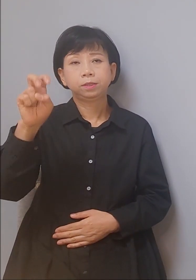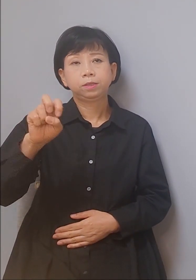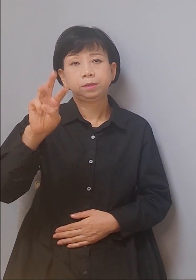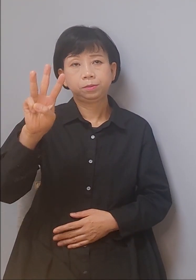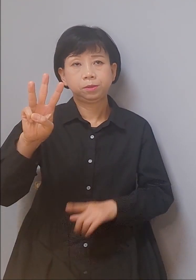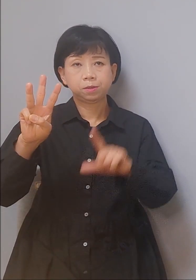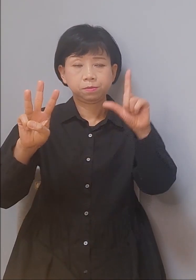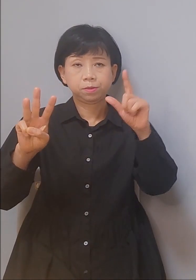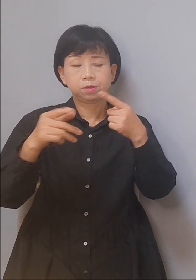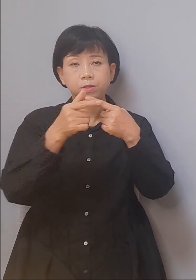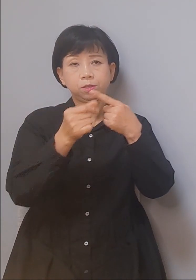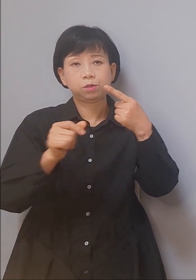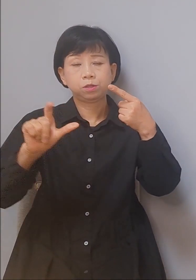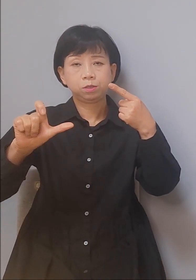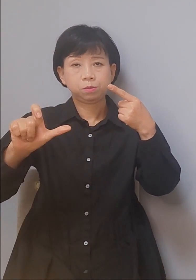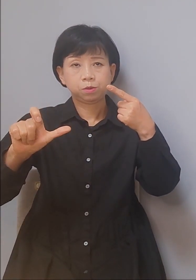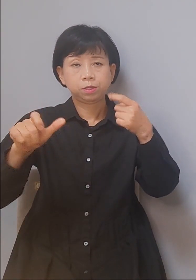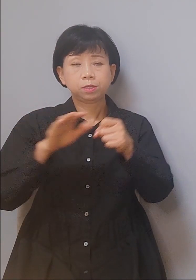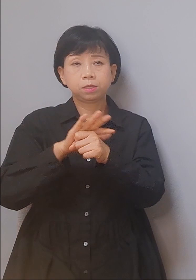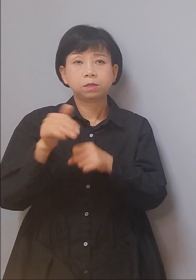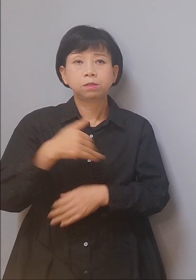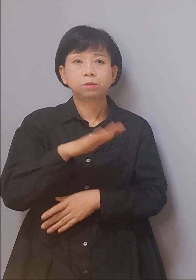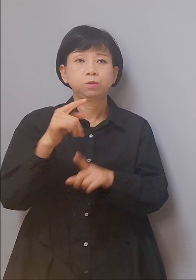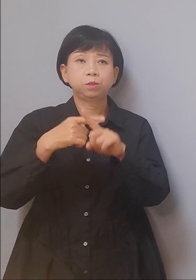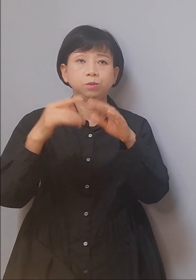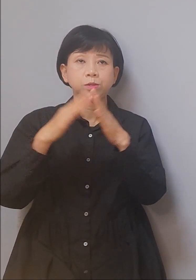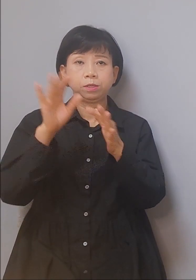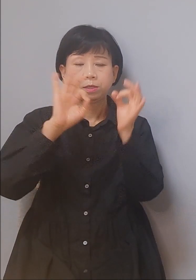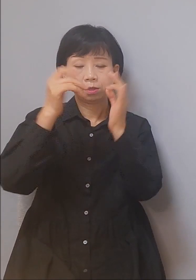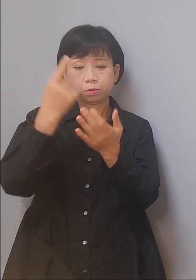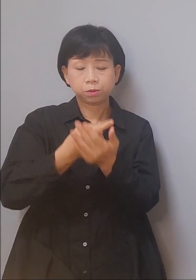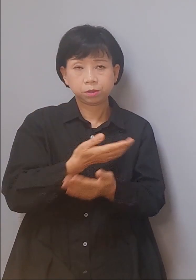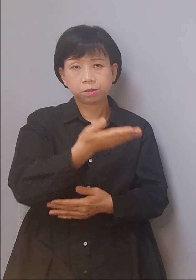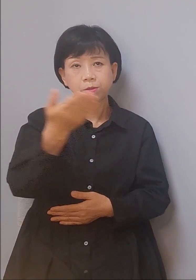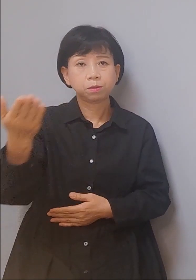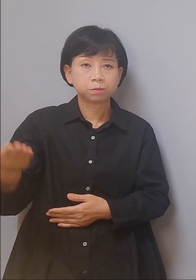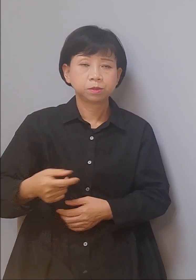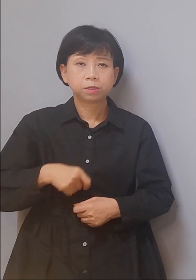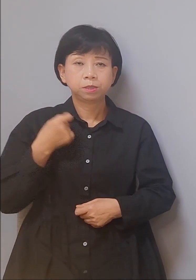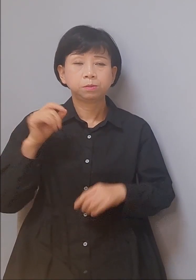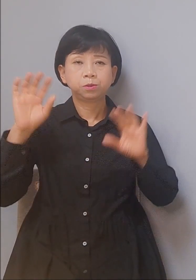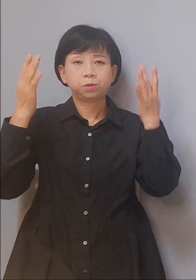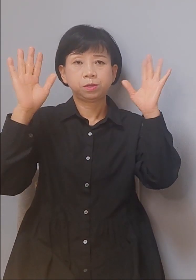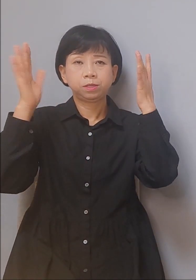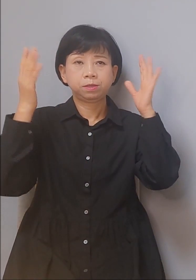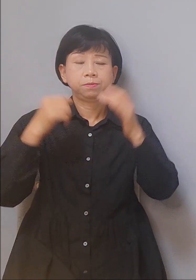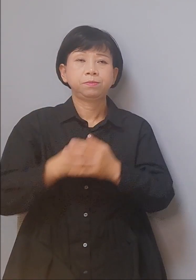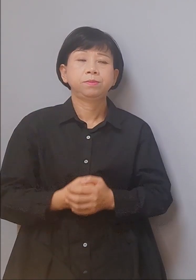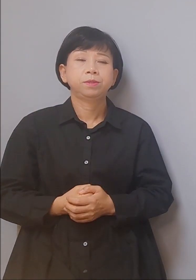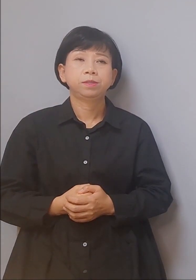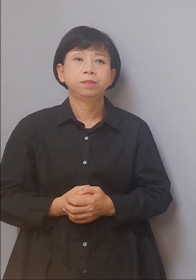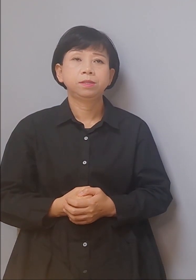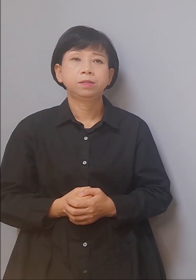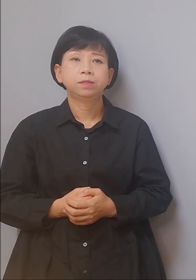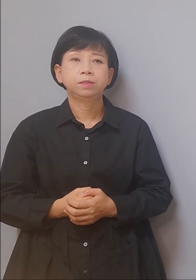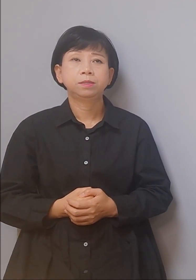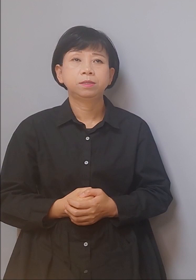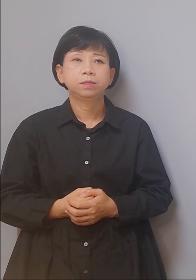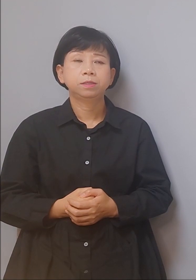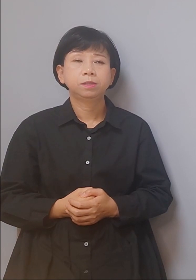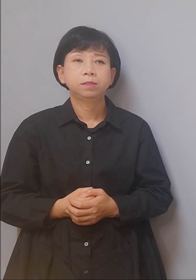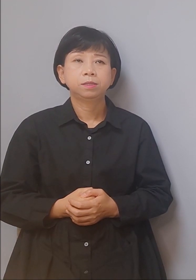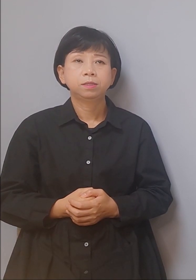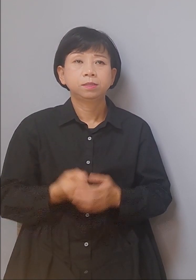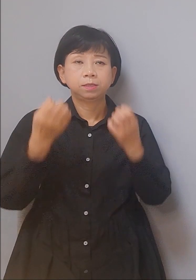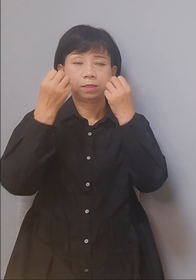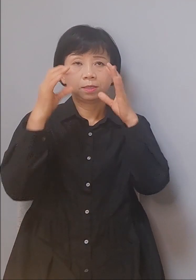(2023년 1월 15일) 사랑하는 우리 교회를 찾아주신 새가족 및 방문자 여러분을 진심으로 환영합니다. 우리 교회의